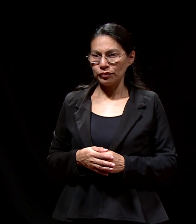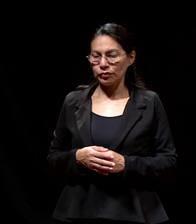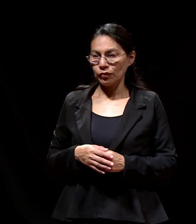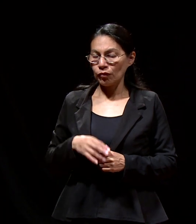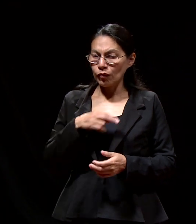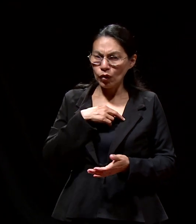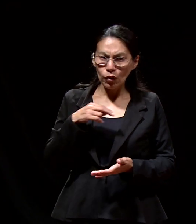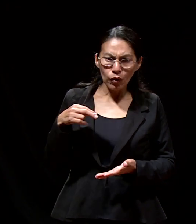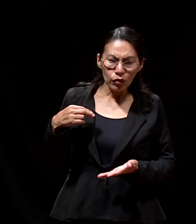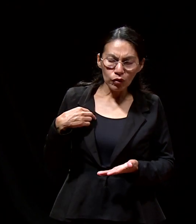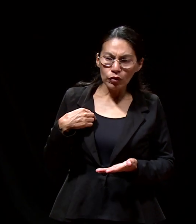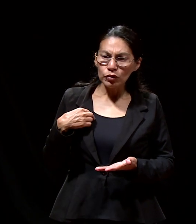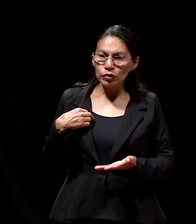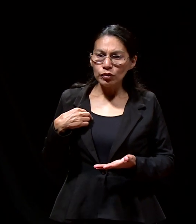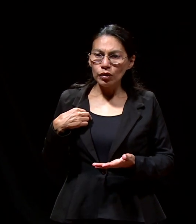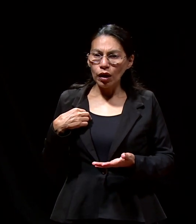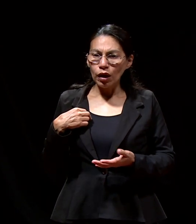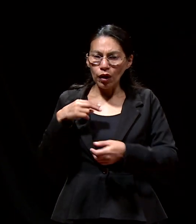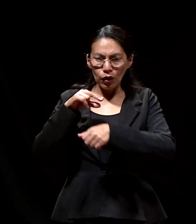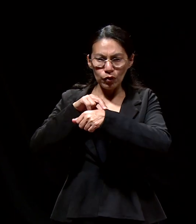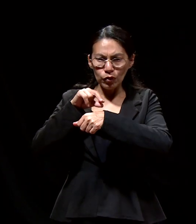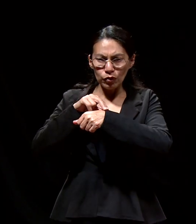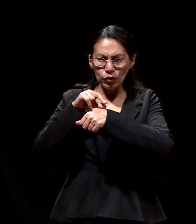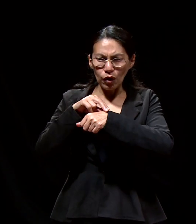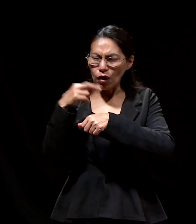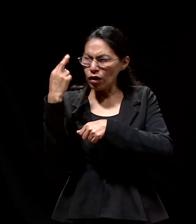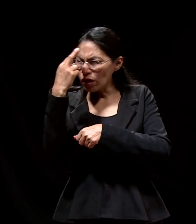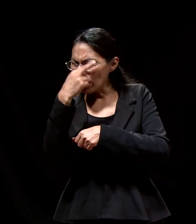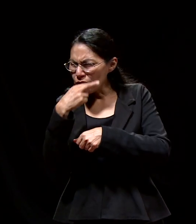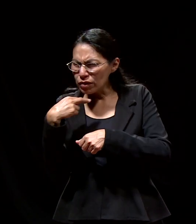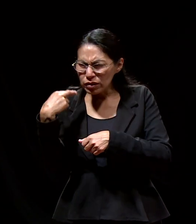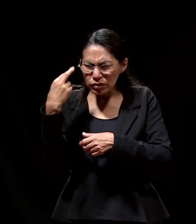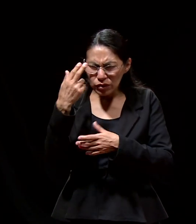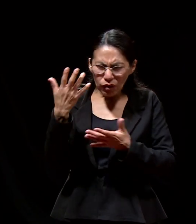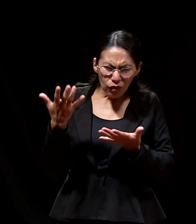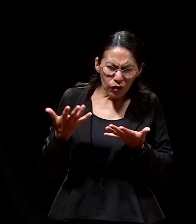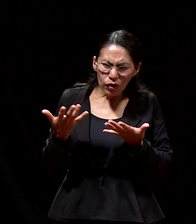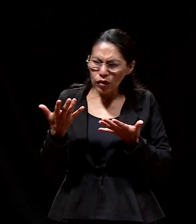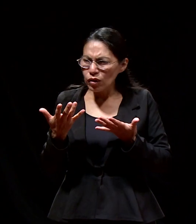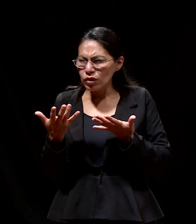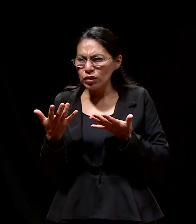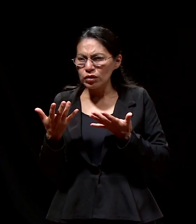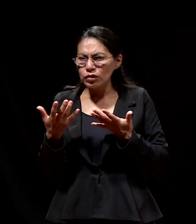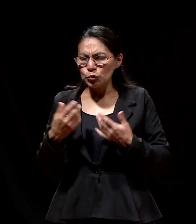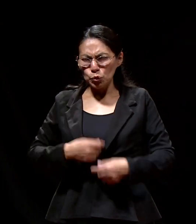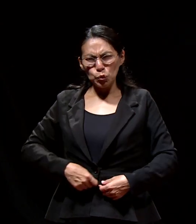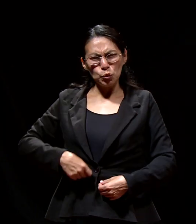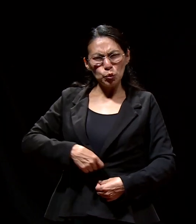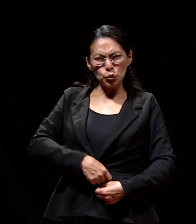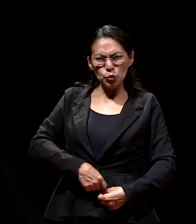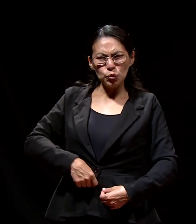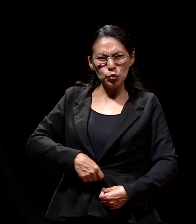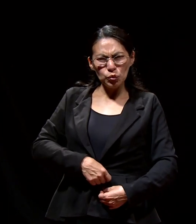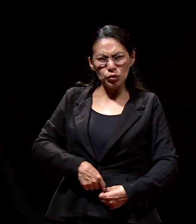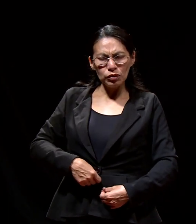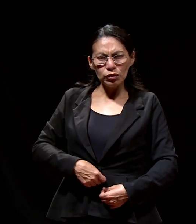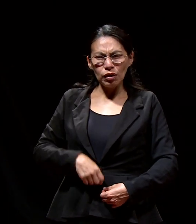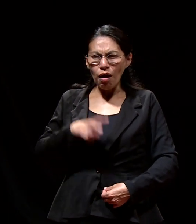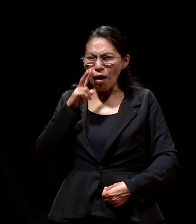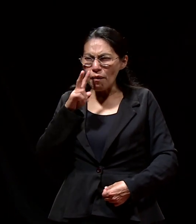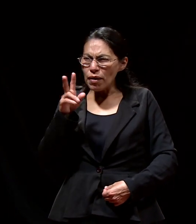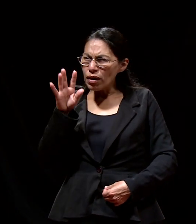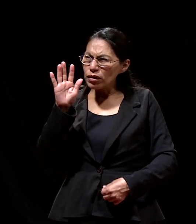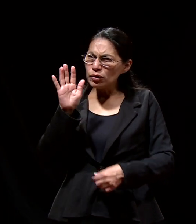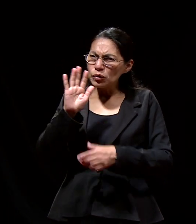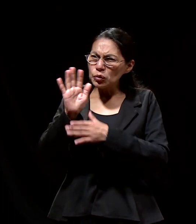cuando fuimos al chequeo médico la doctora decía este ya en el momento que se podía